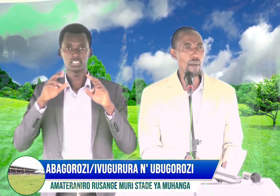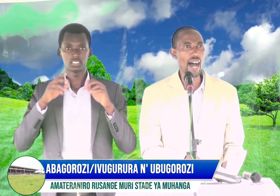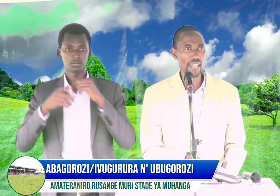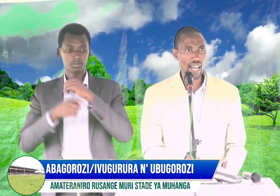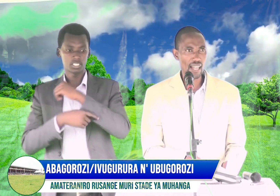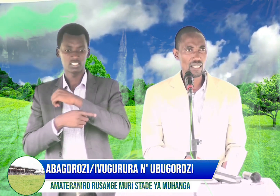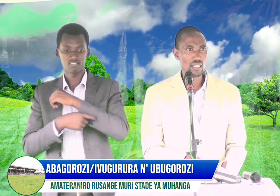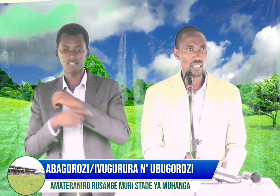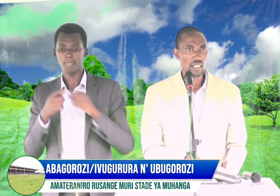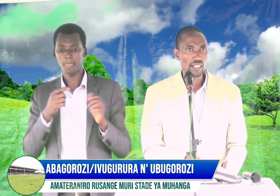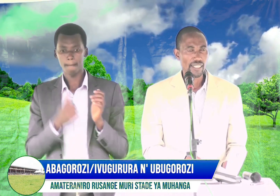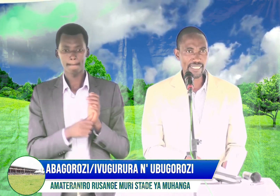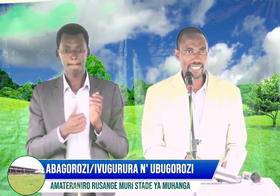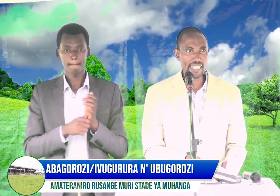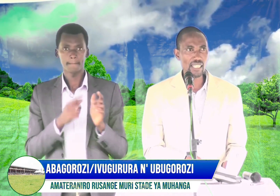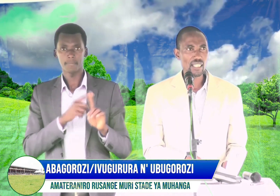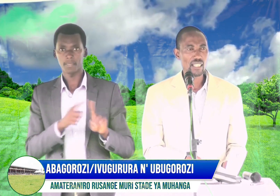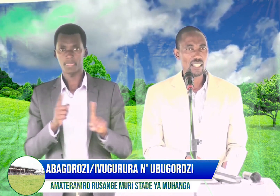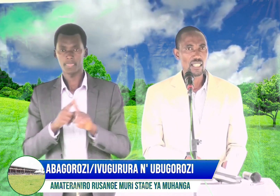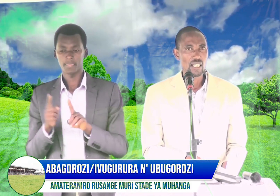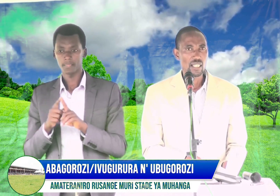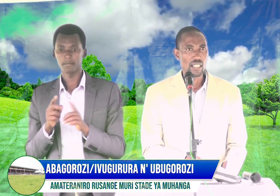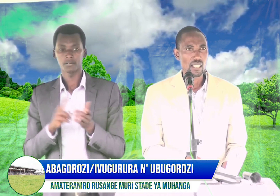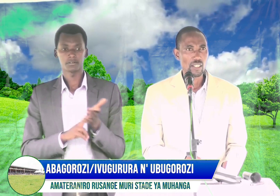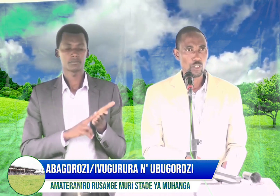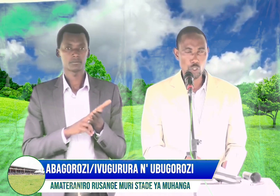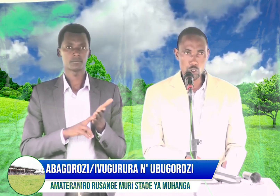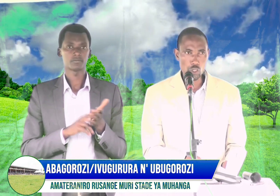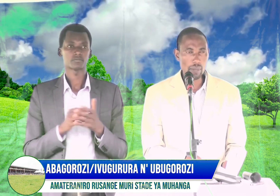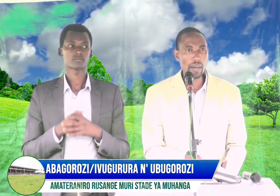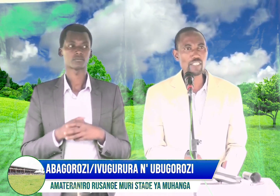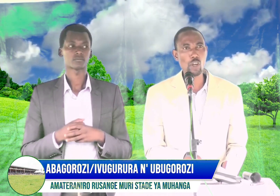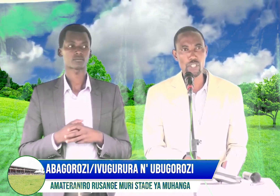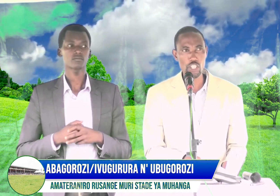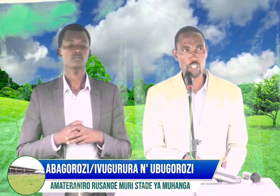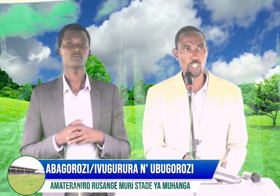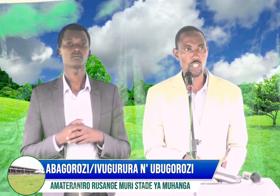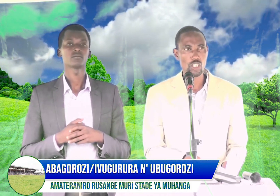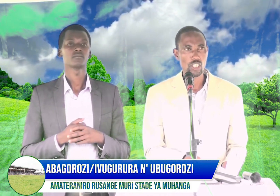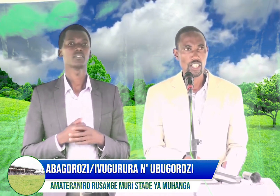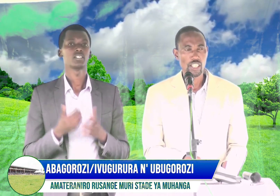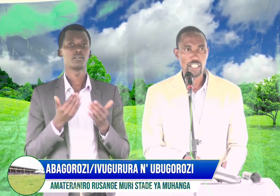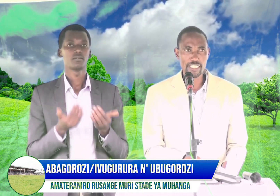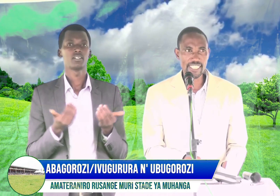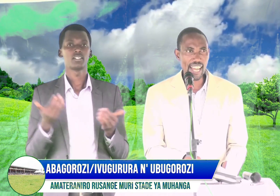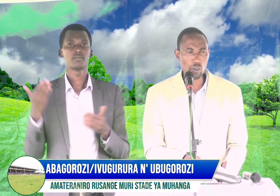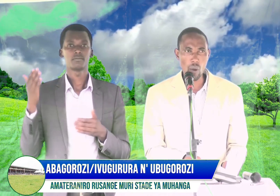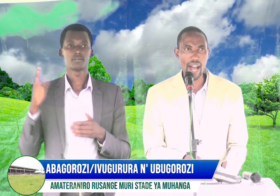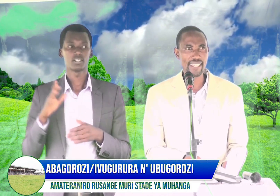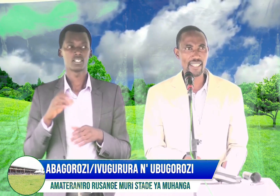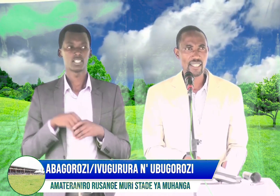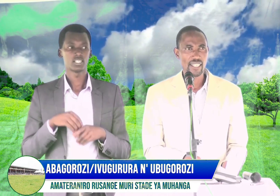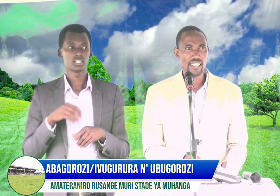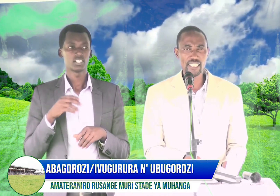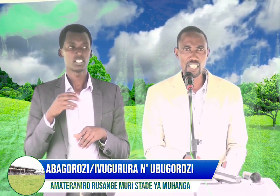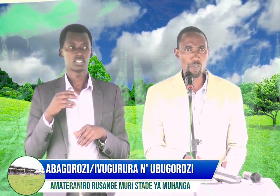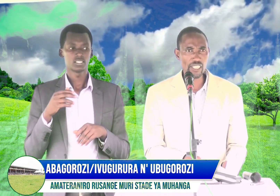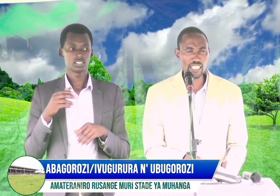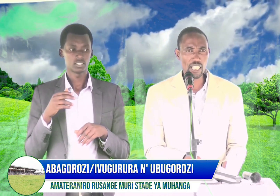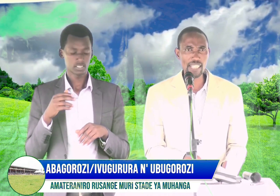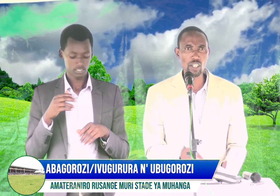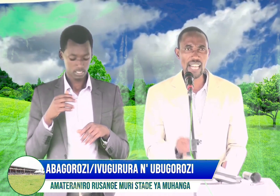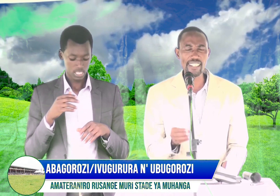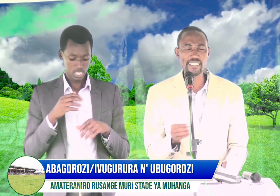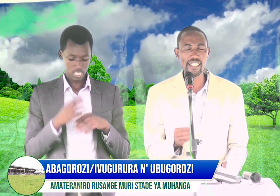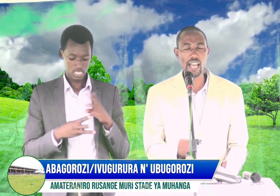bana b'Imana isi yuzuye ibibazo byinshi isi irarwaye isi